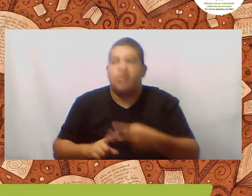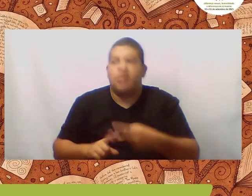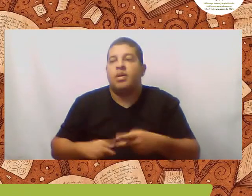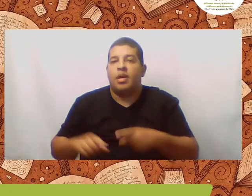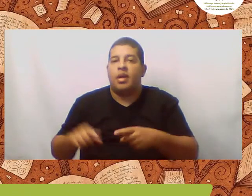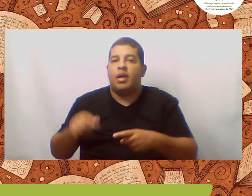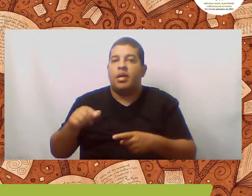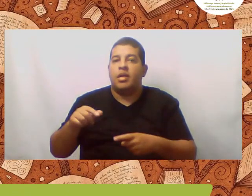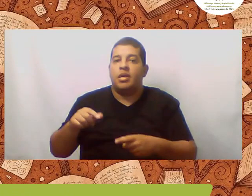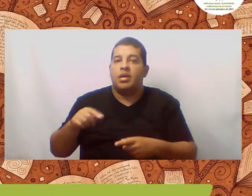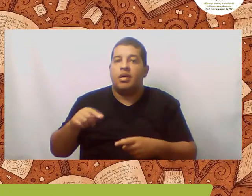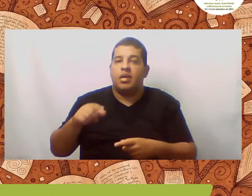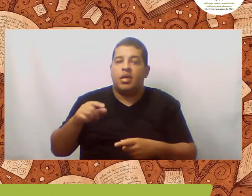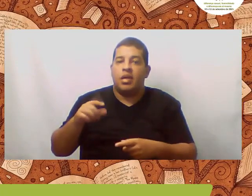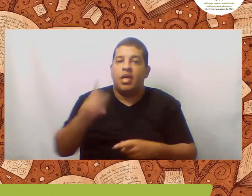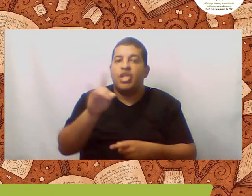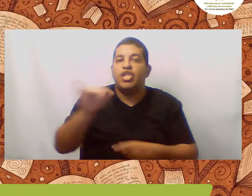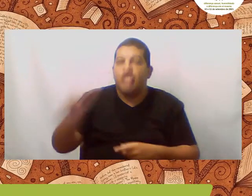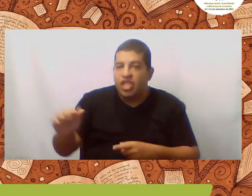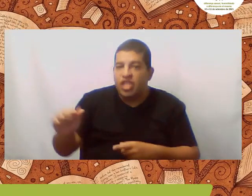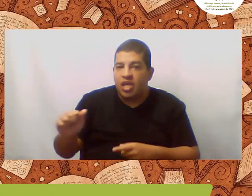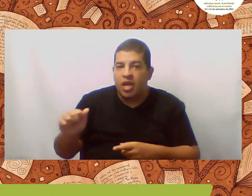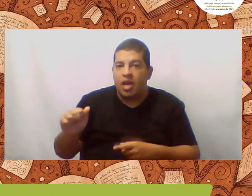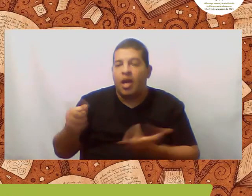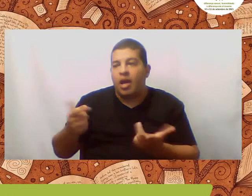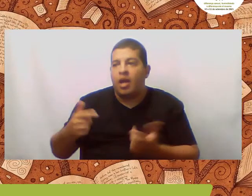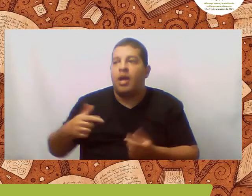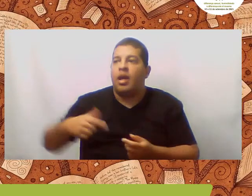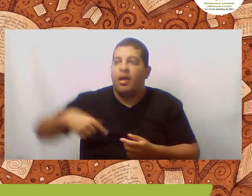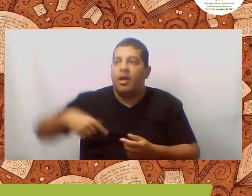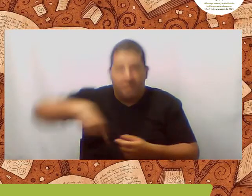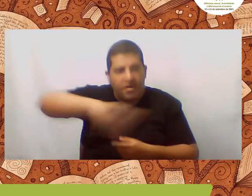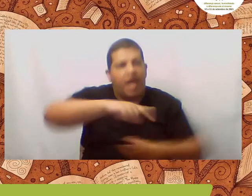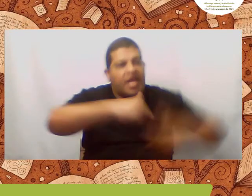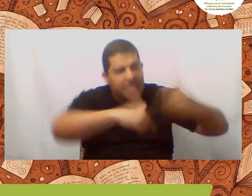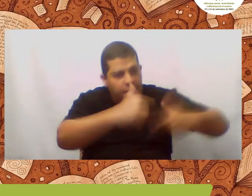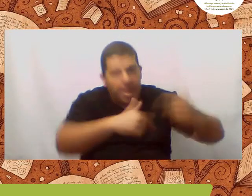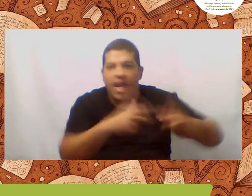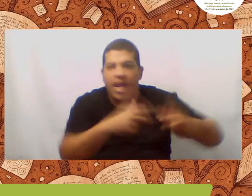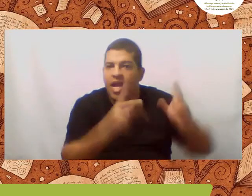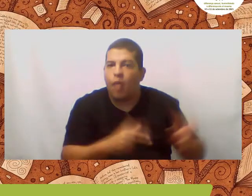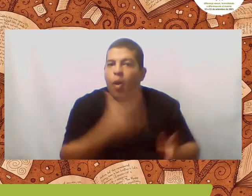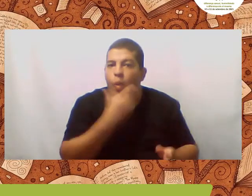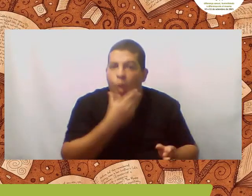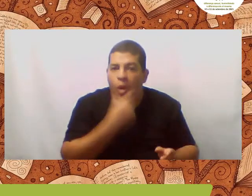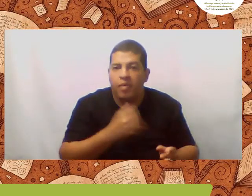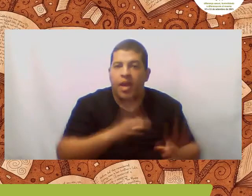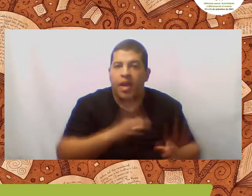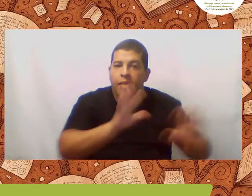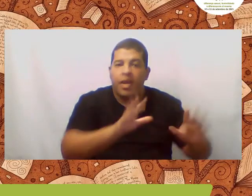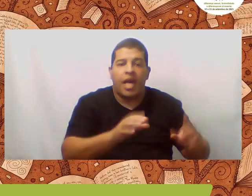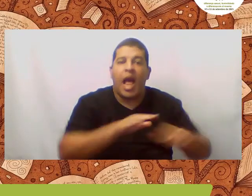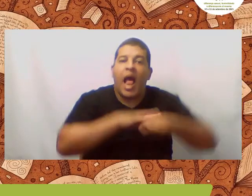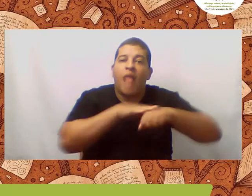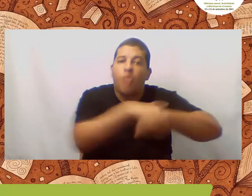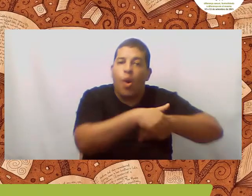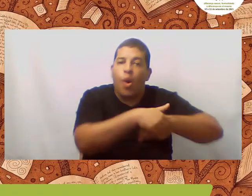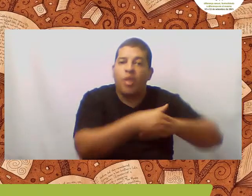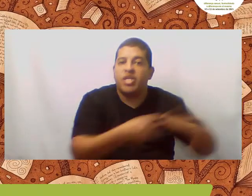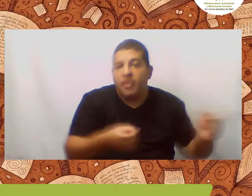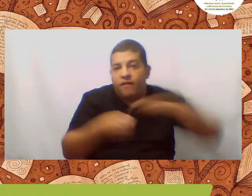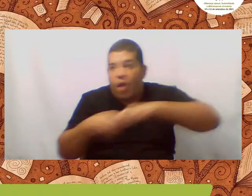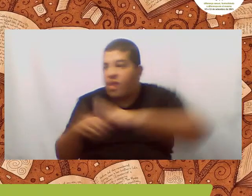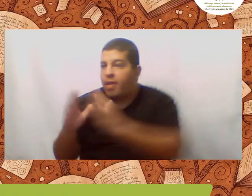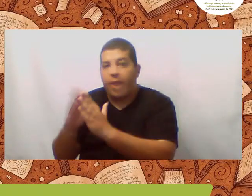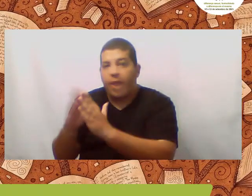dia, mas, ao chegar em casa à noite, ela era obrigada a cuidar ela do bebê e ela da